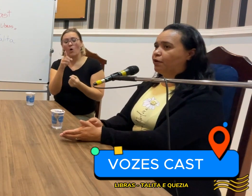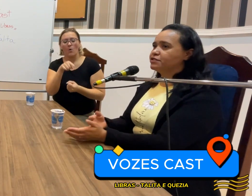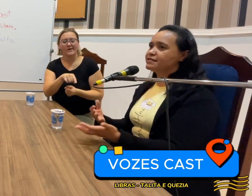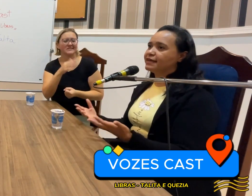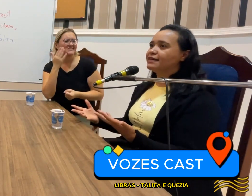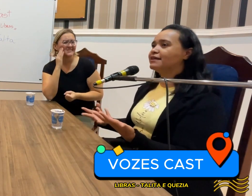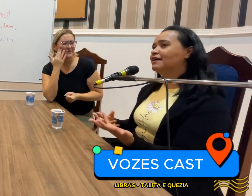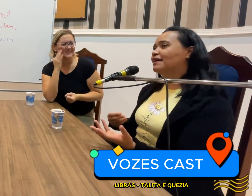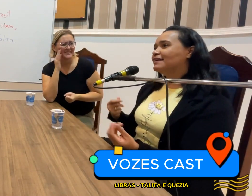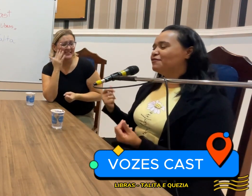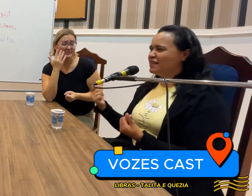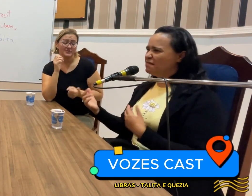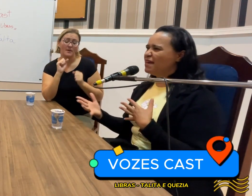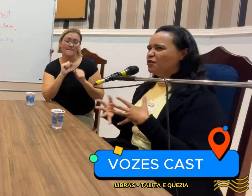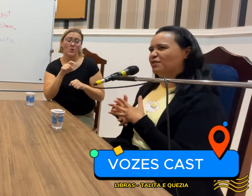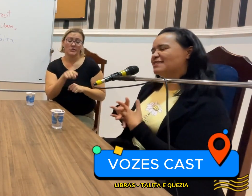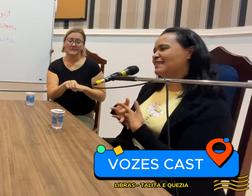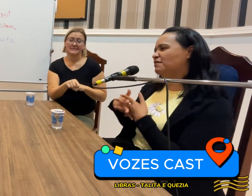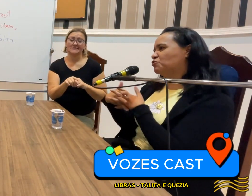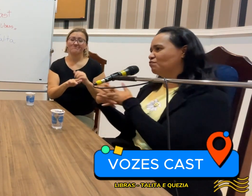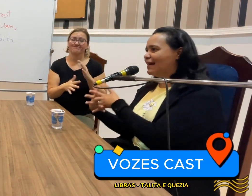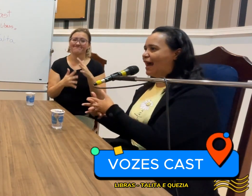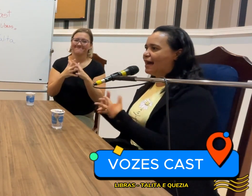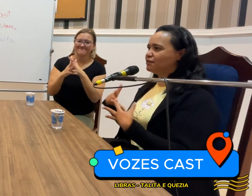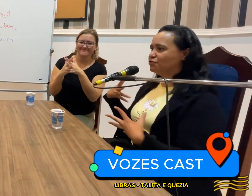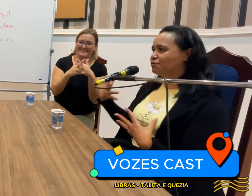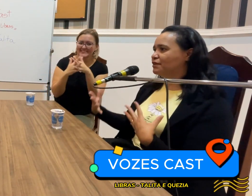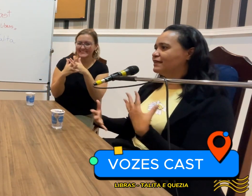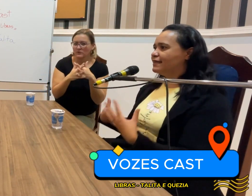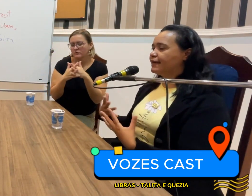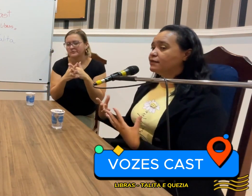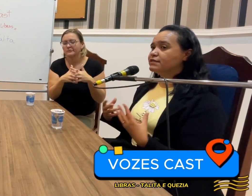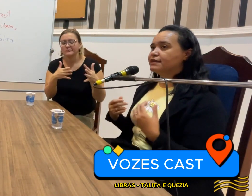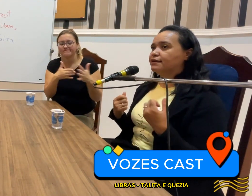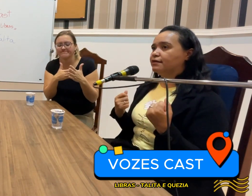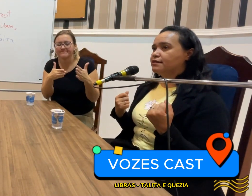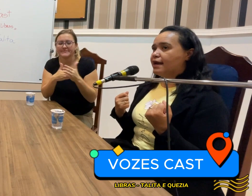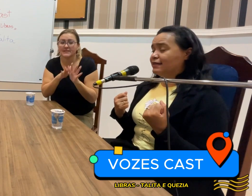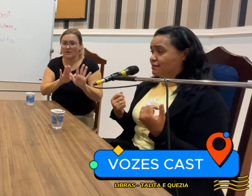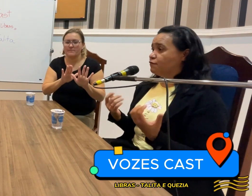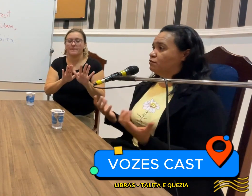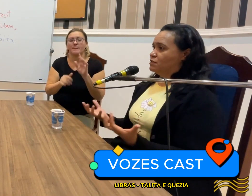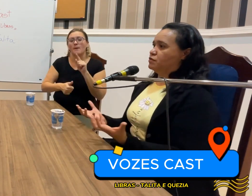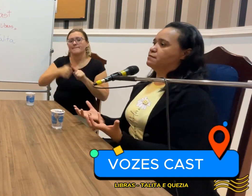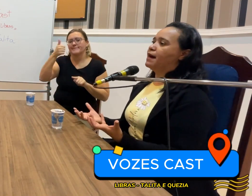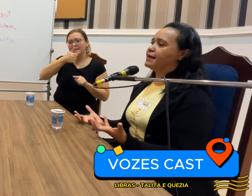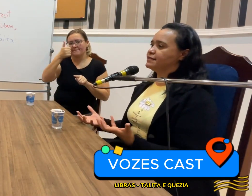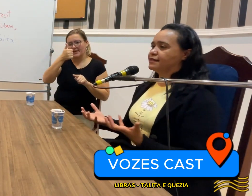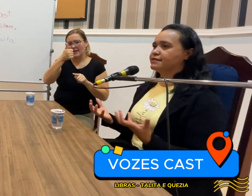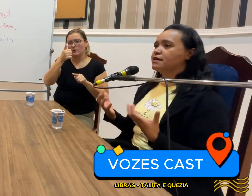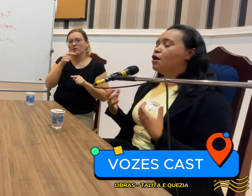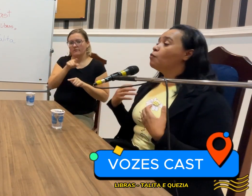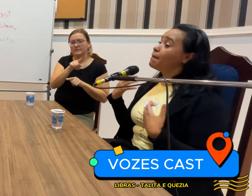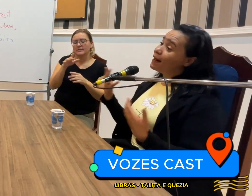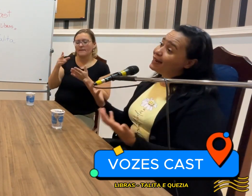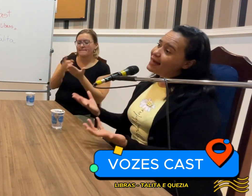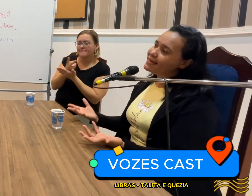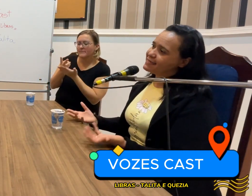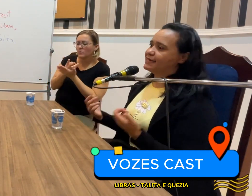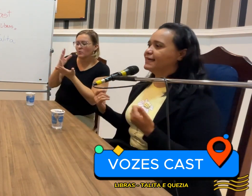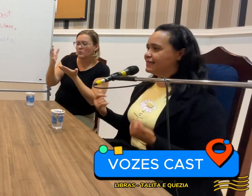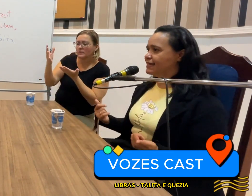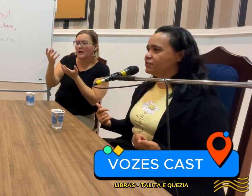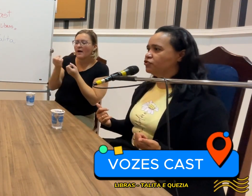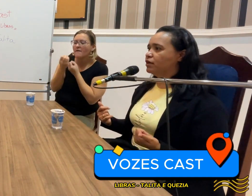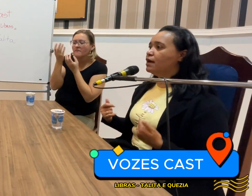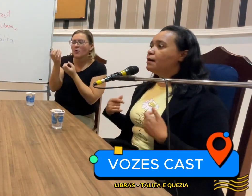assunto, pode ser que fique meio assim truncado, né? Então, assim, essas informações básicas, uma